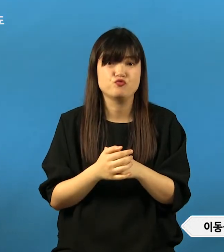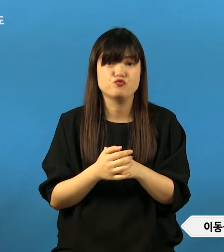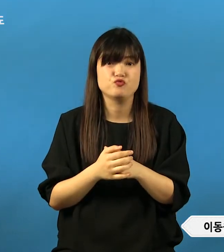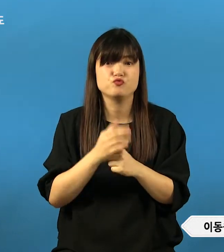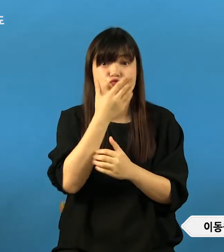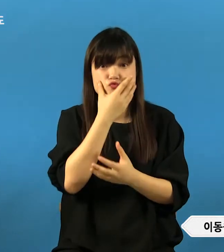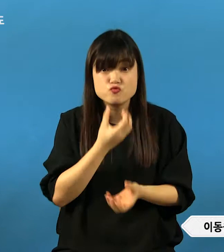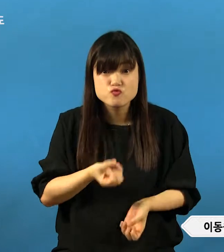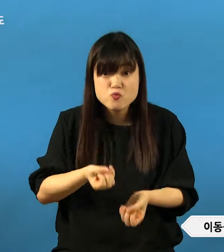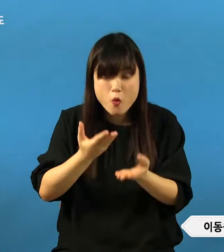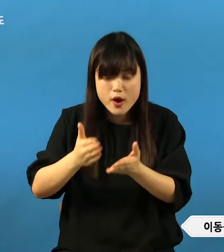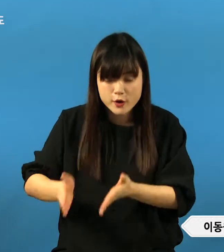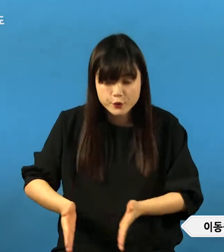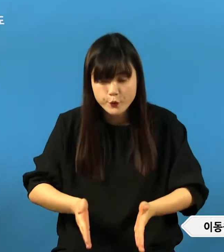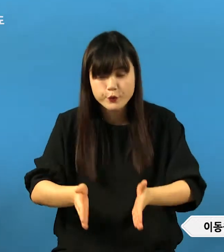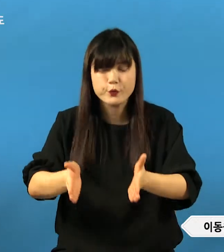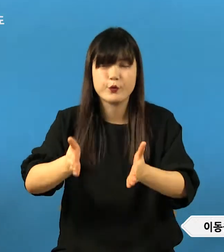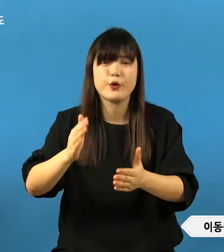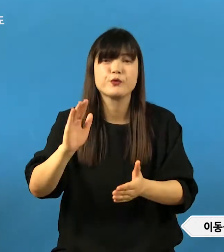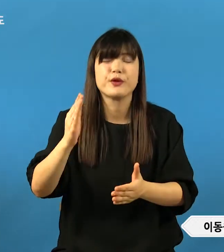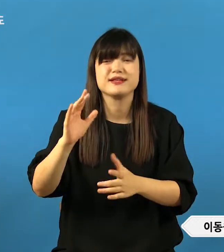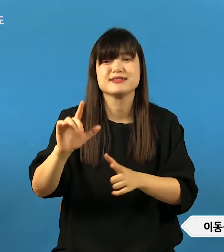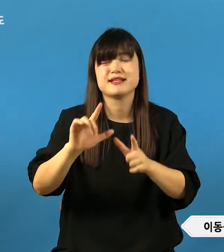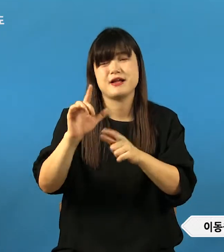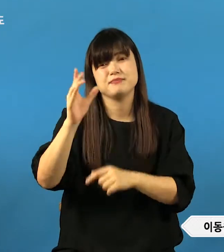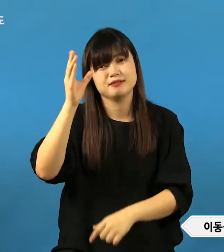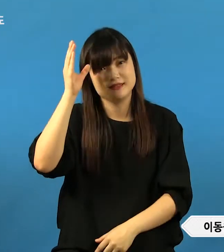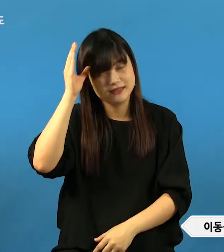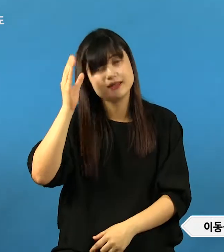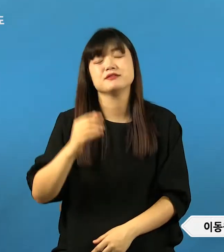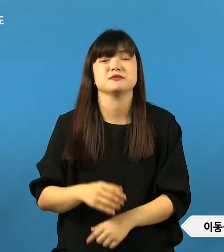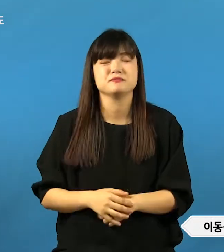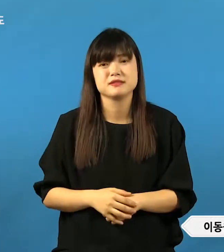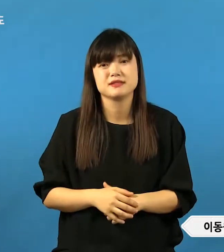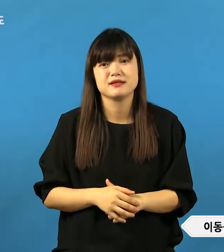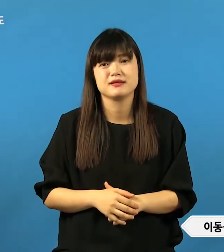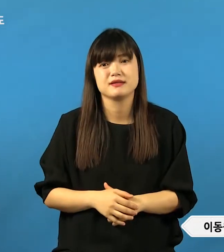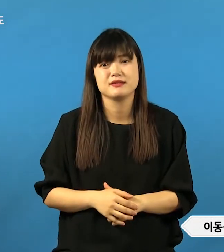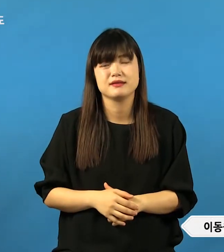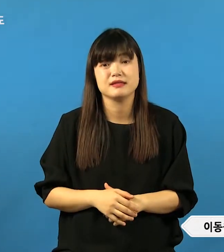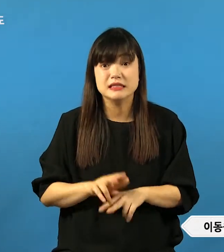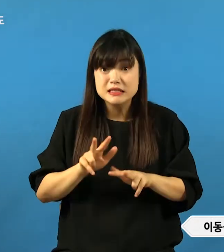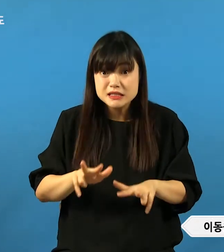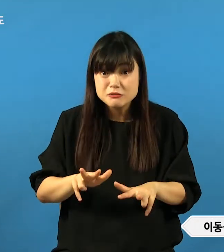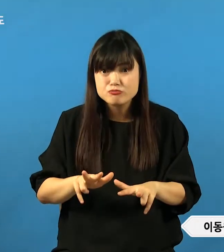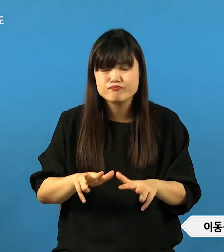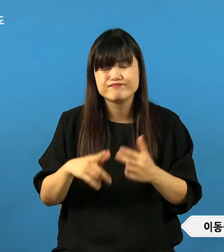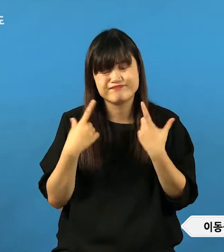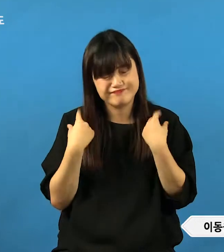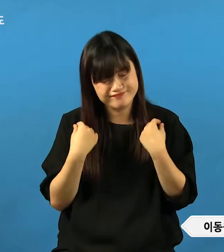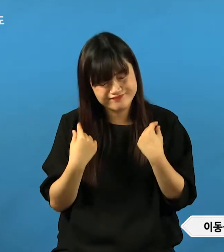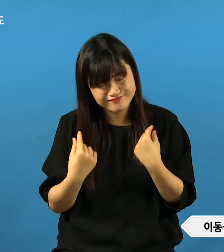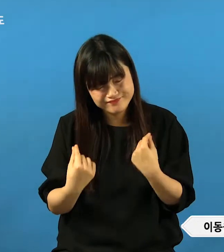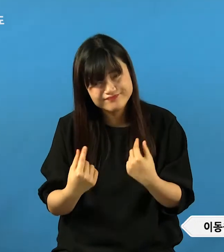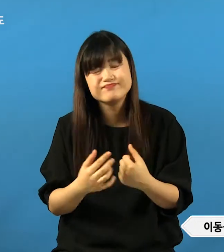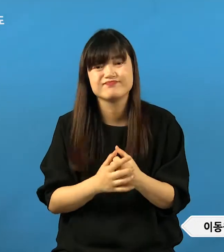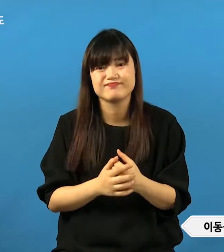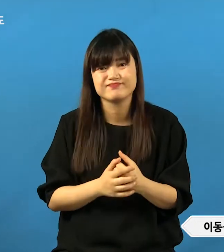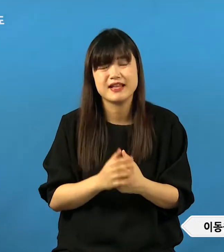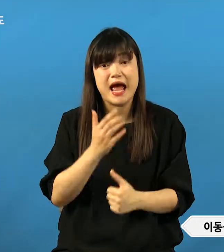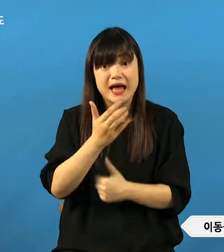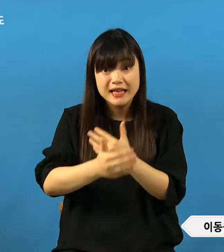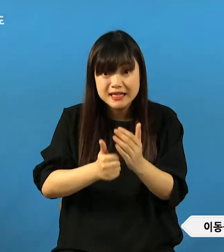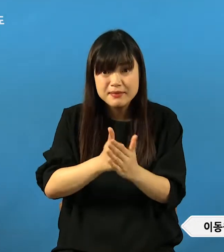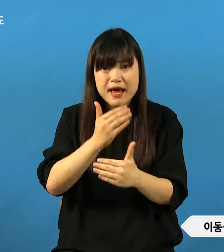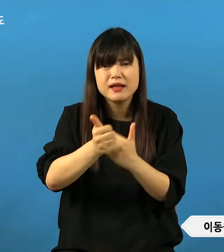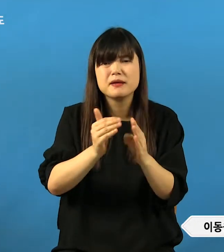말하면 축복의 통로가 되는 삶을 기대한 것입니다. 그것은 지금도 변함없는 하나님이